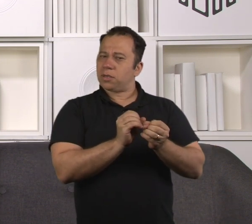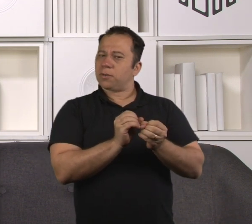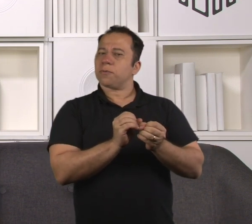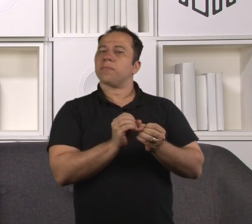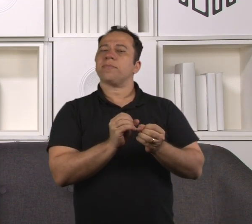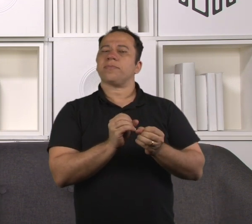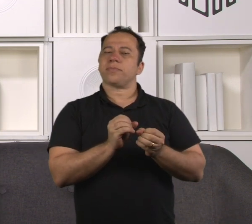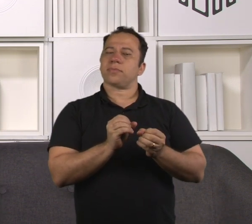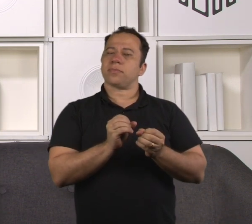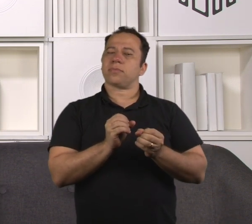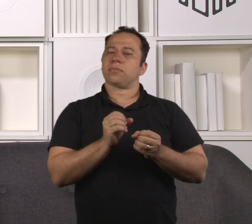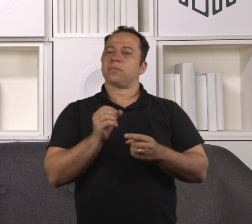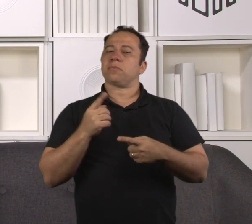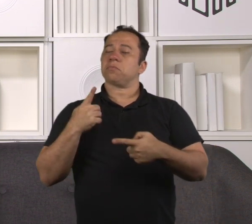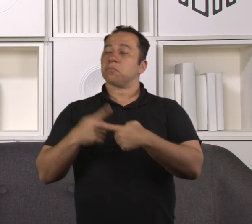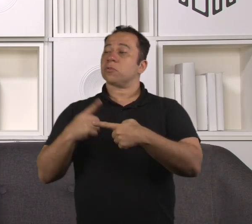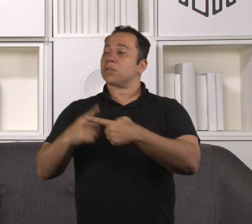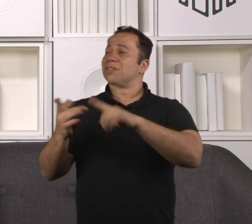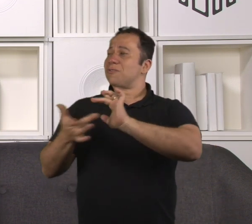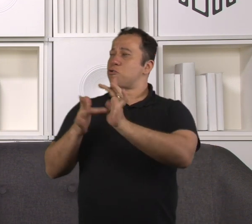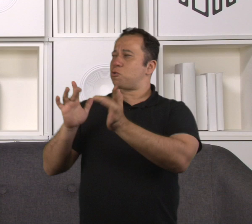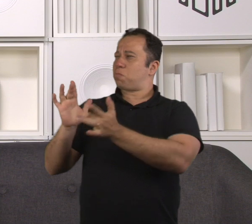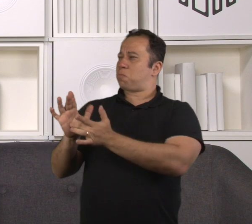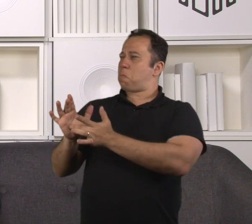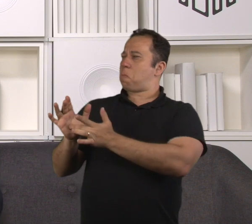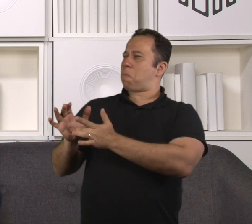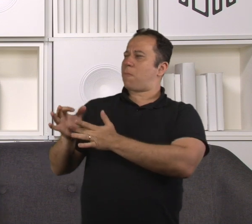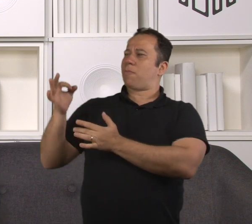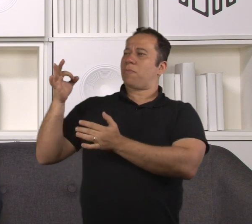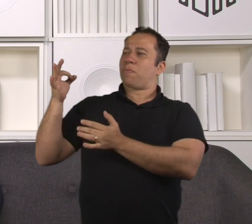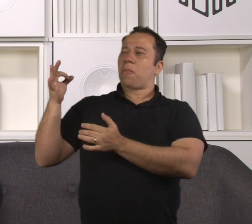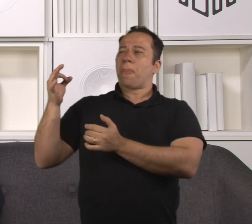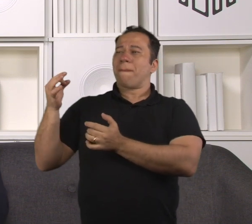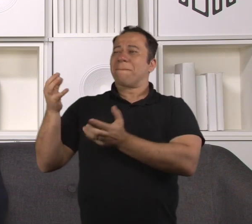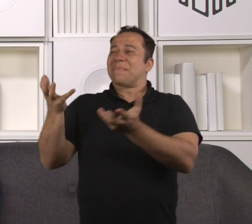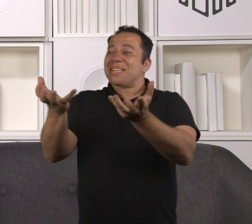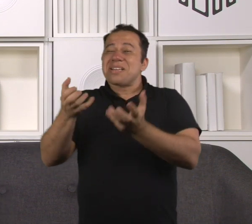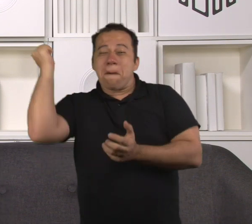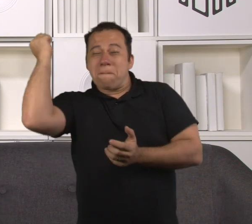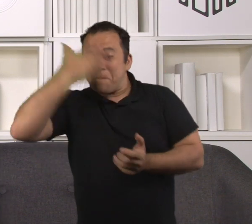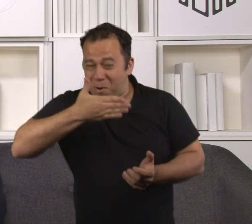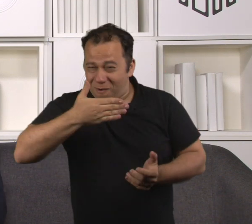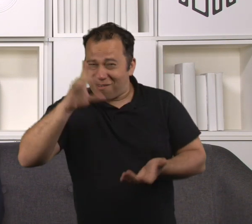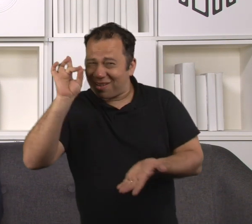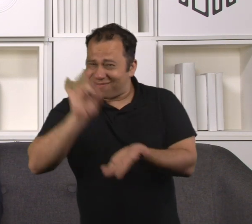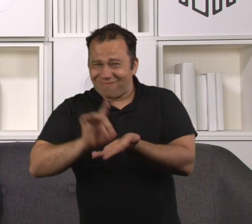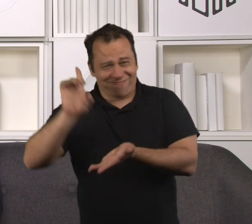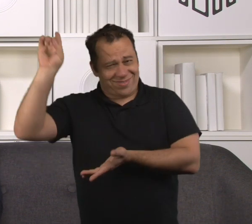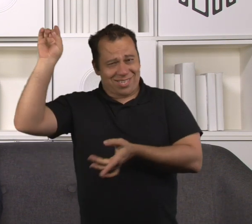E Jesus não realizou os milagres que ele realizou para provar que ele era Deus.